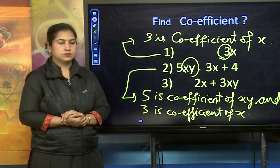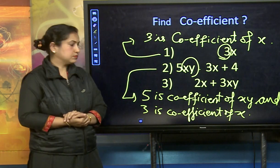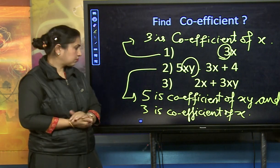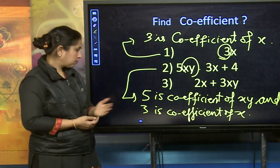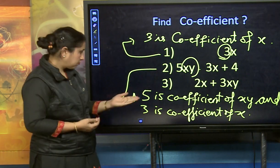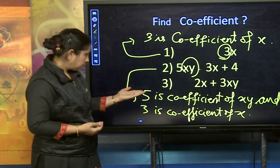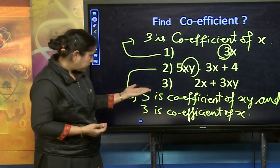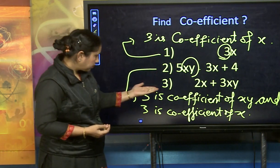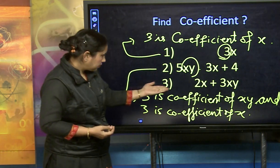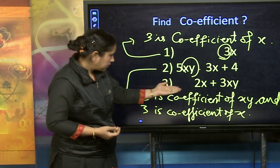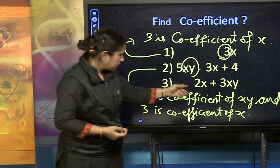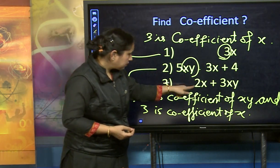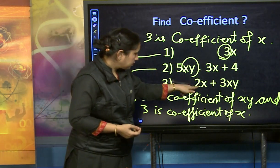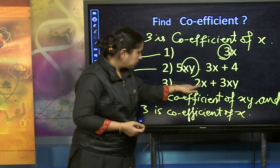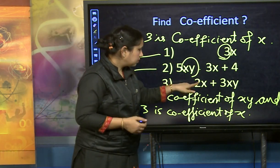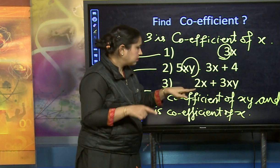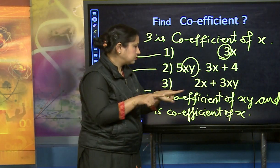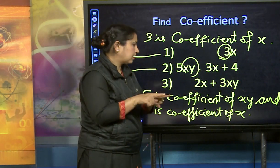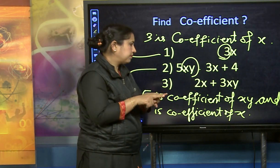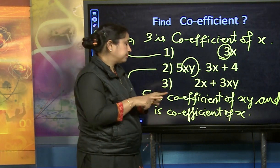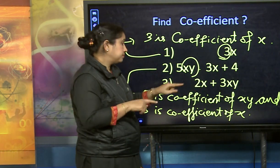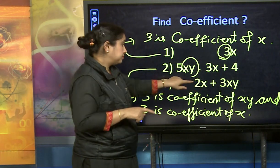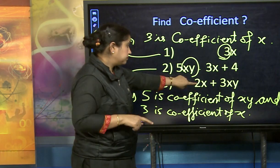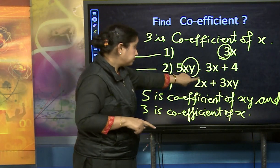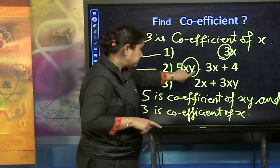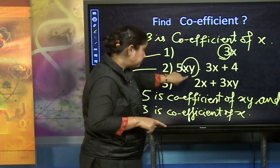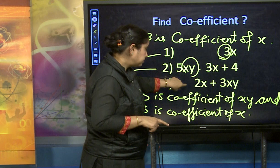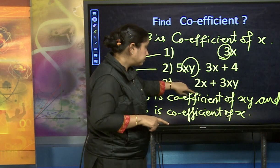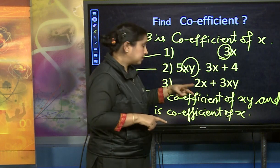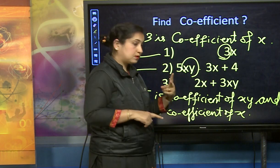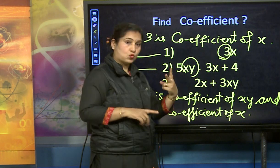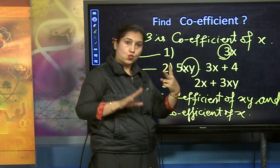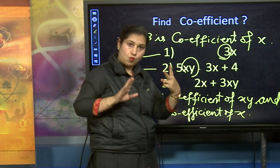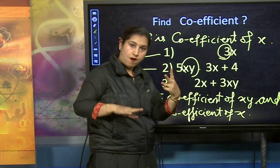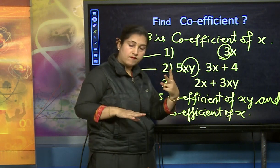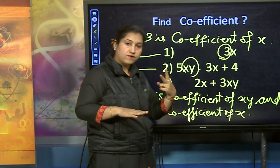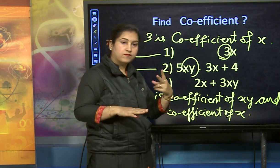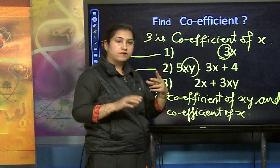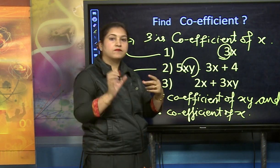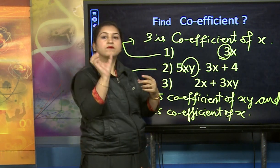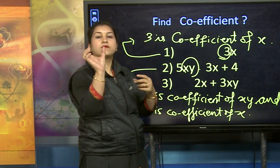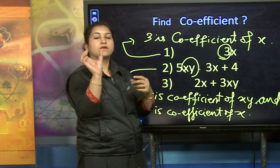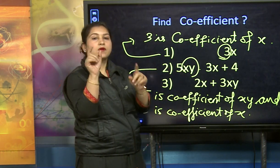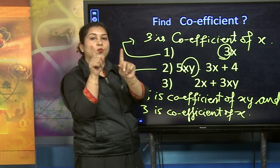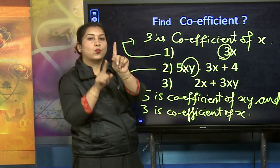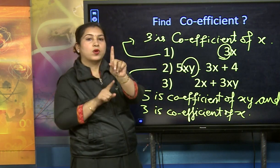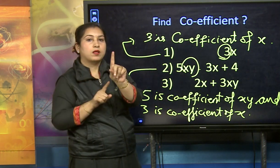तरफ तीसरे सवाल में 21 शर्मा दिनेश भाई इसमें दो हमारा को ऑपरेशन हो गया है